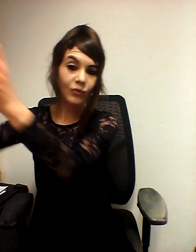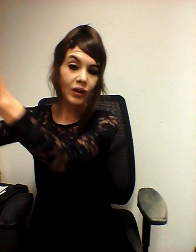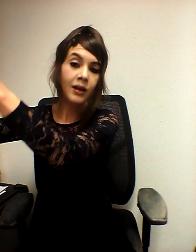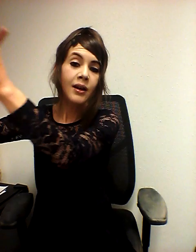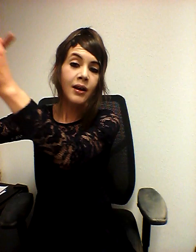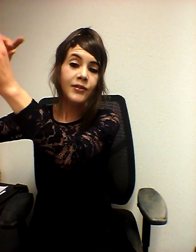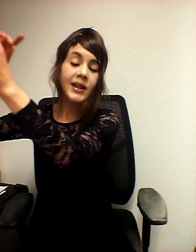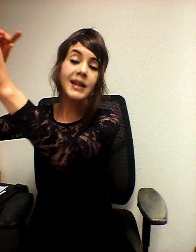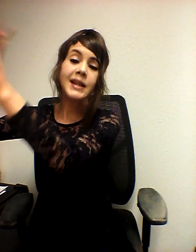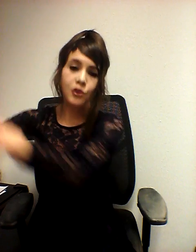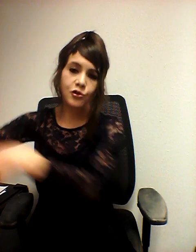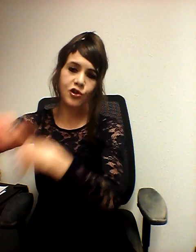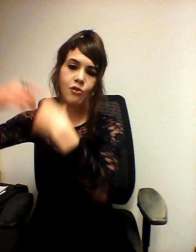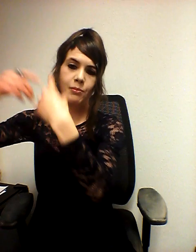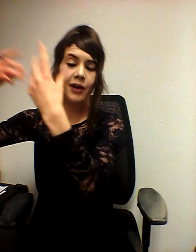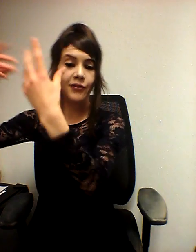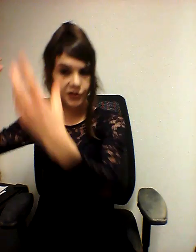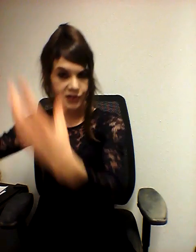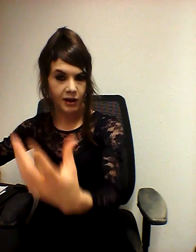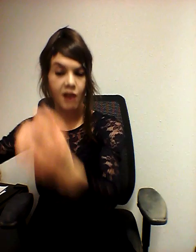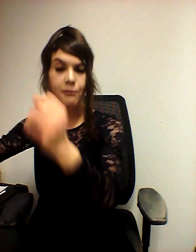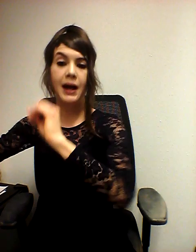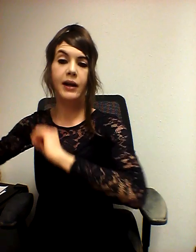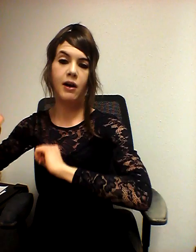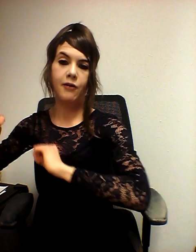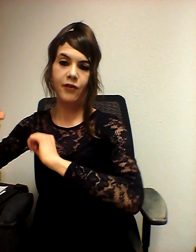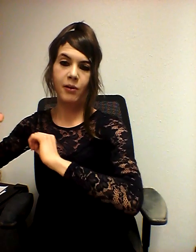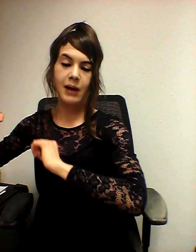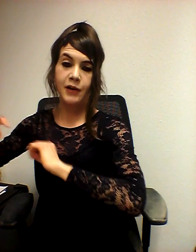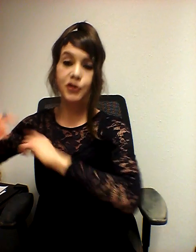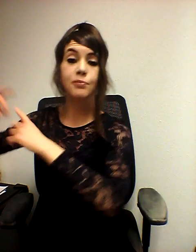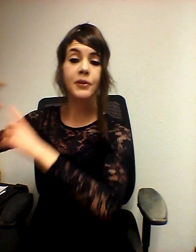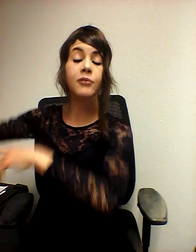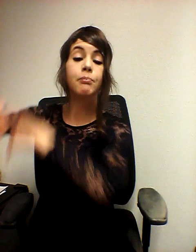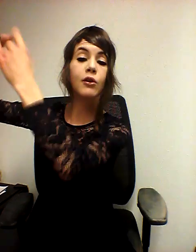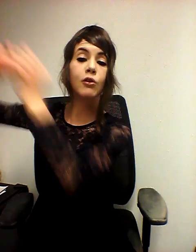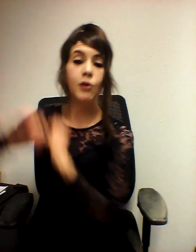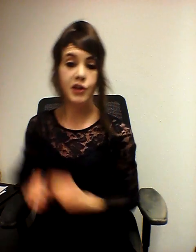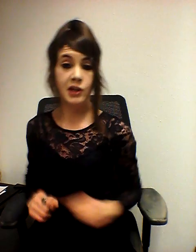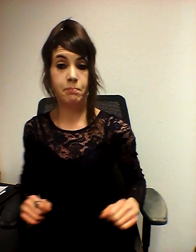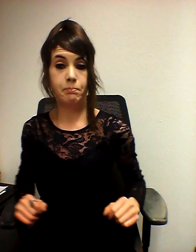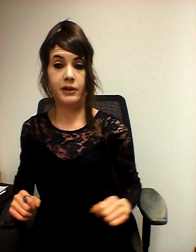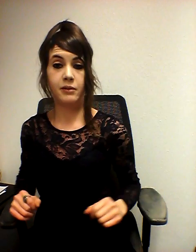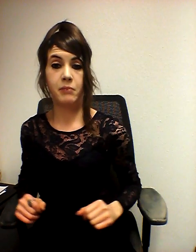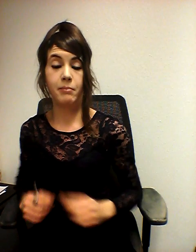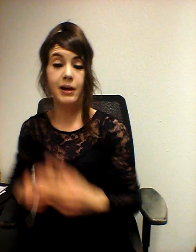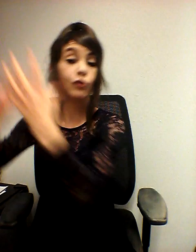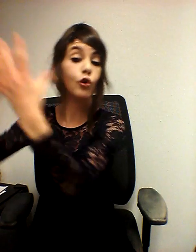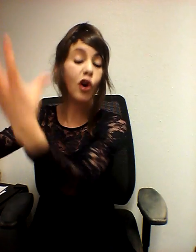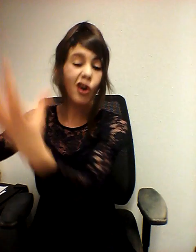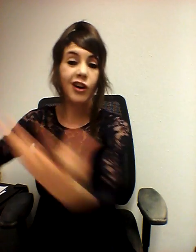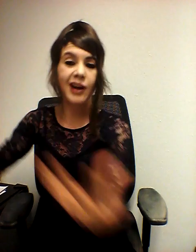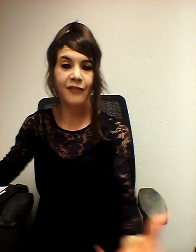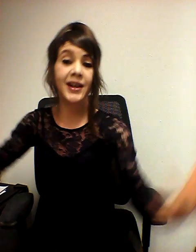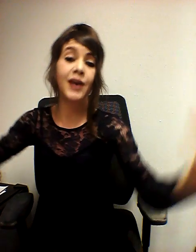die lysosomen dat zijn afbraak en afval blaasjes met een biologisch lipiden membraan een organel